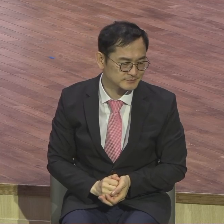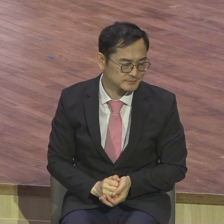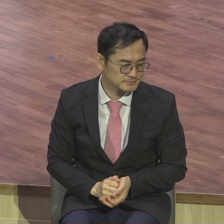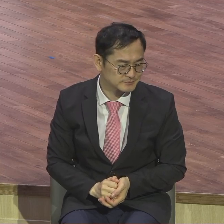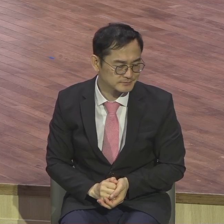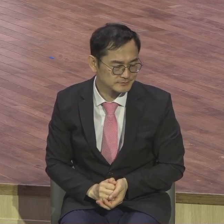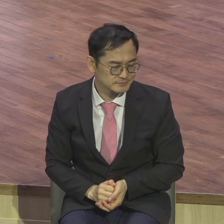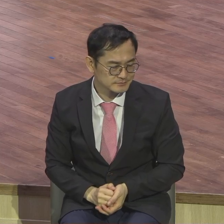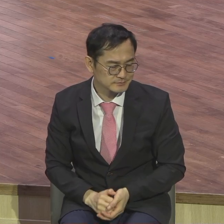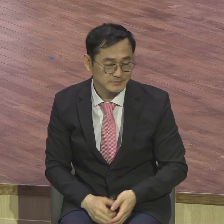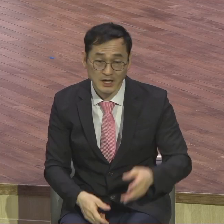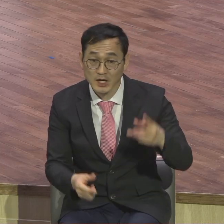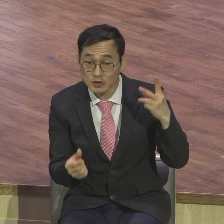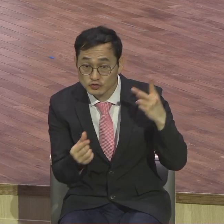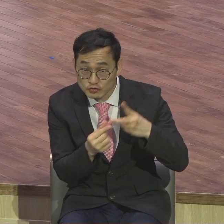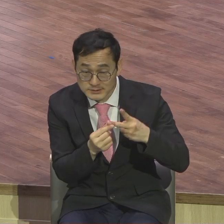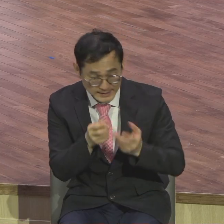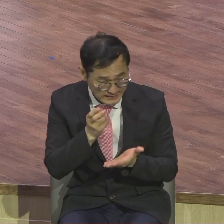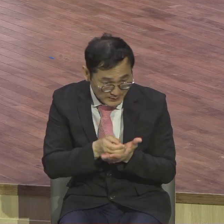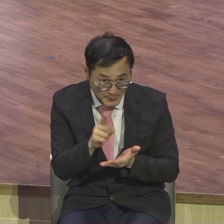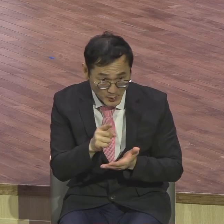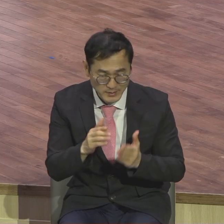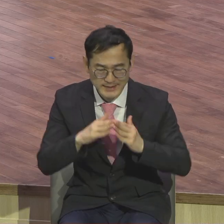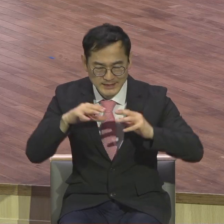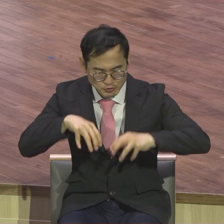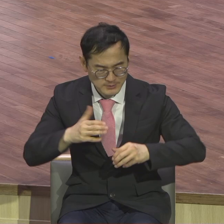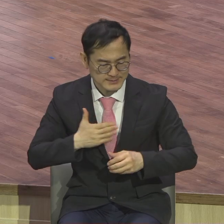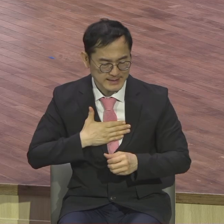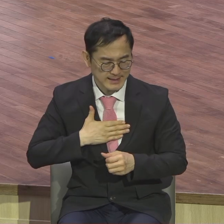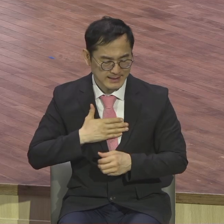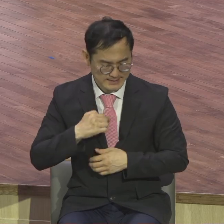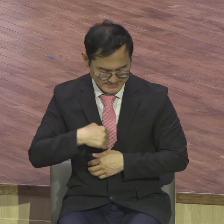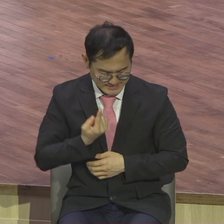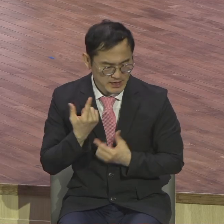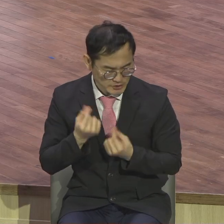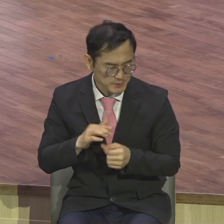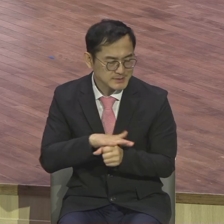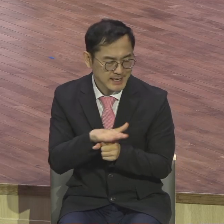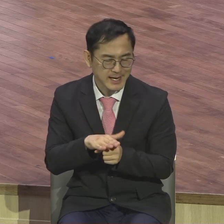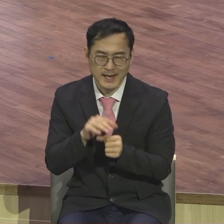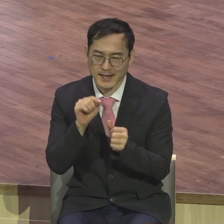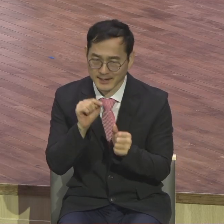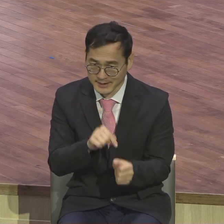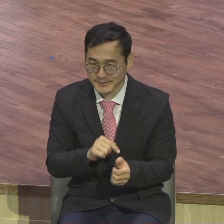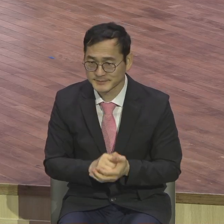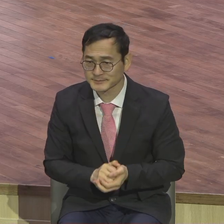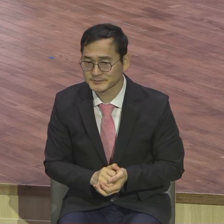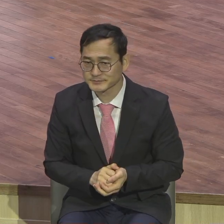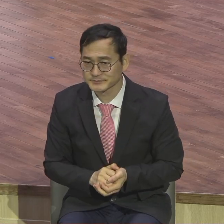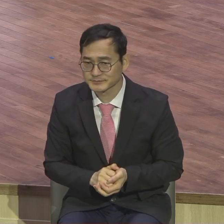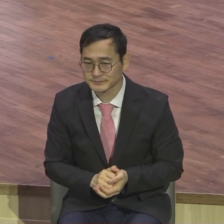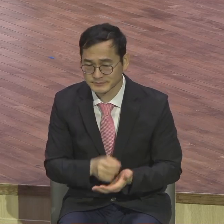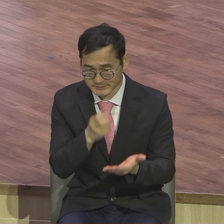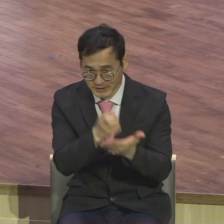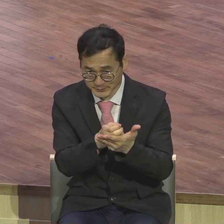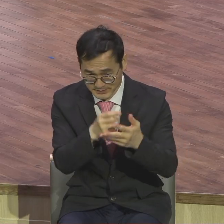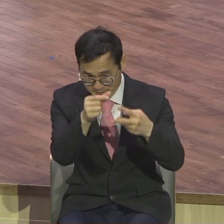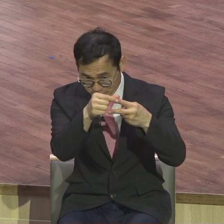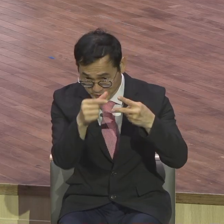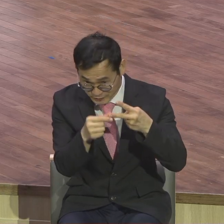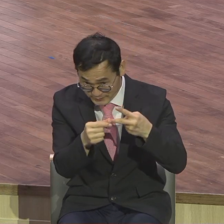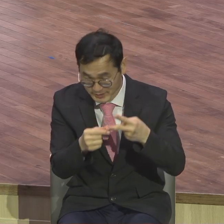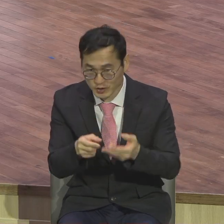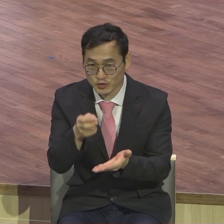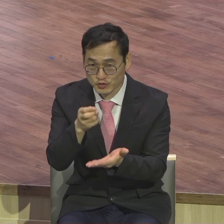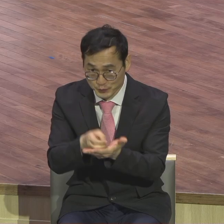둘째도 이와 같으니 내 이웃을 내 자신같이 사랑을 하셨으니 이 두 개명이 온율법과